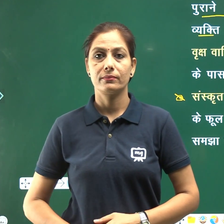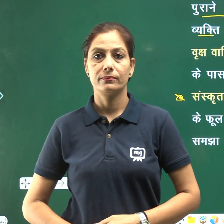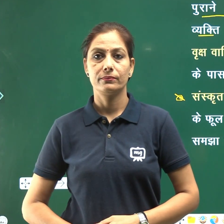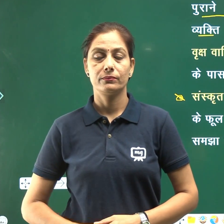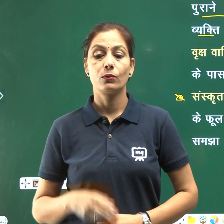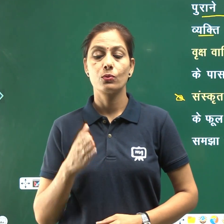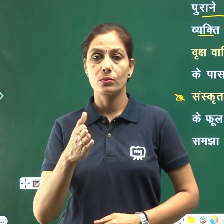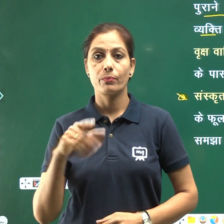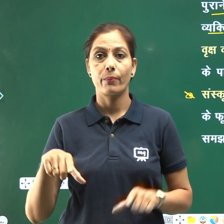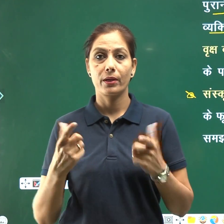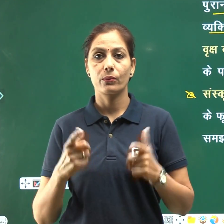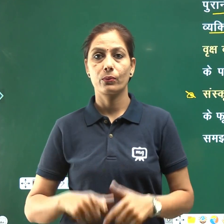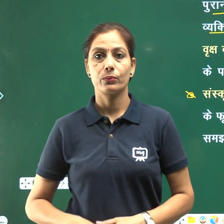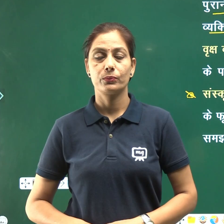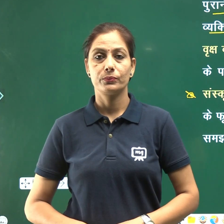उसे